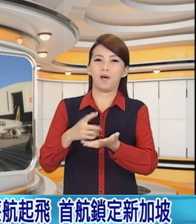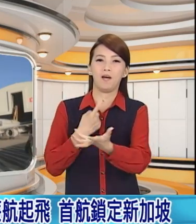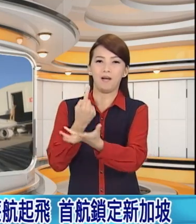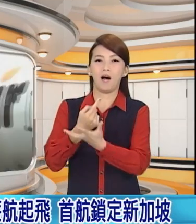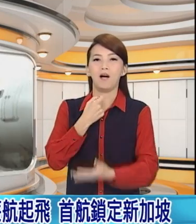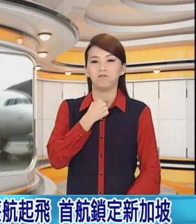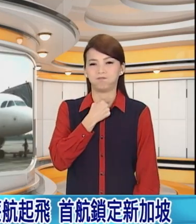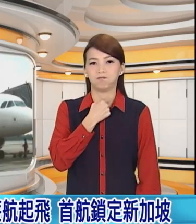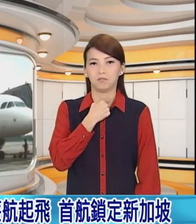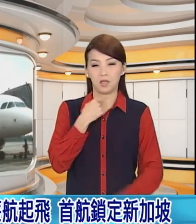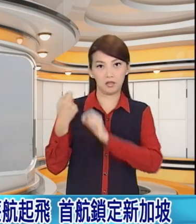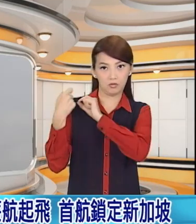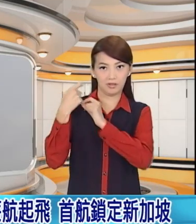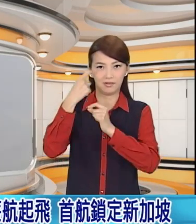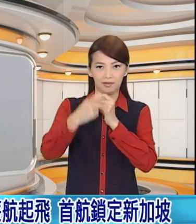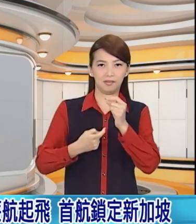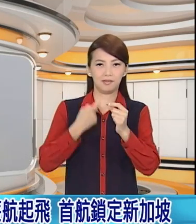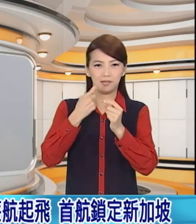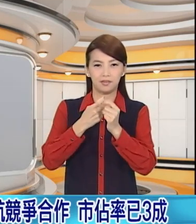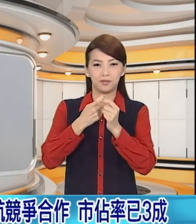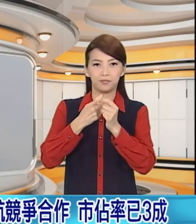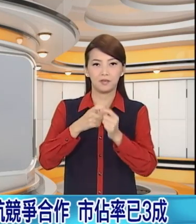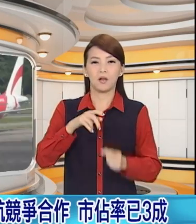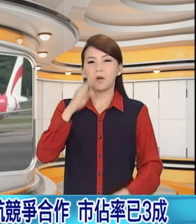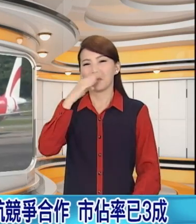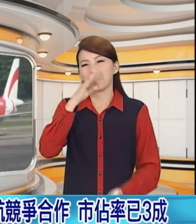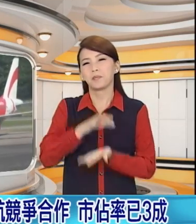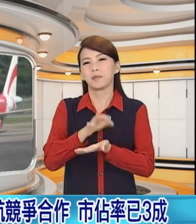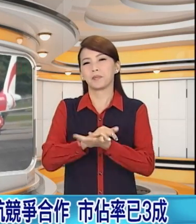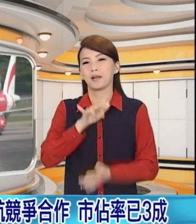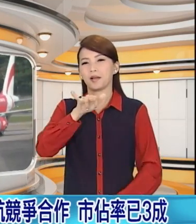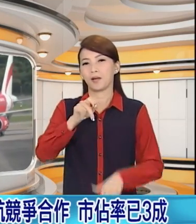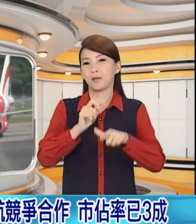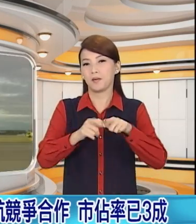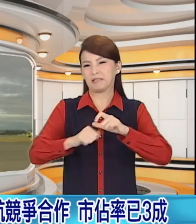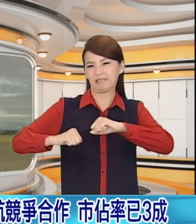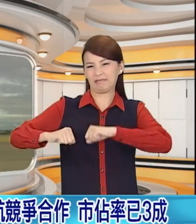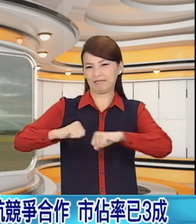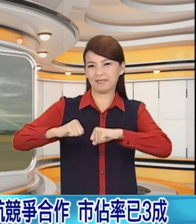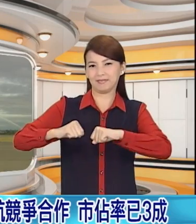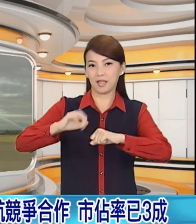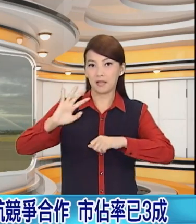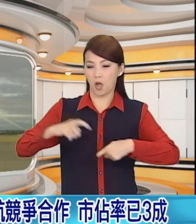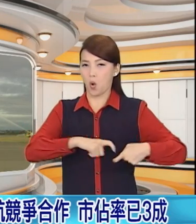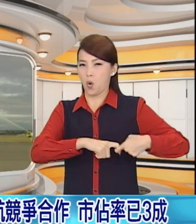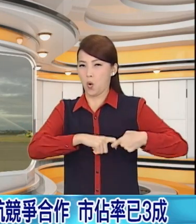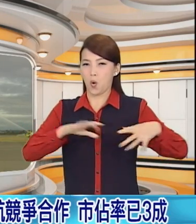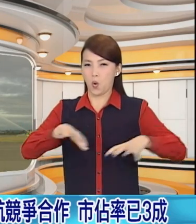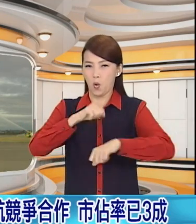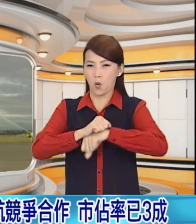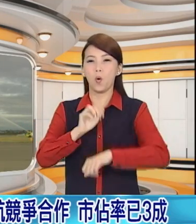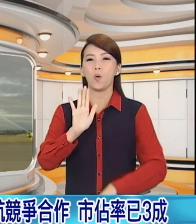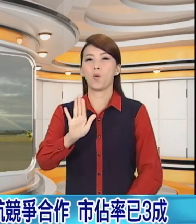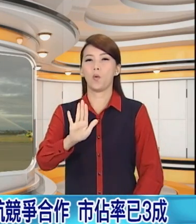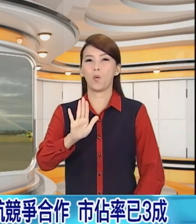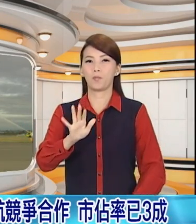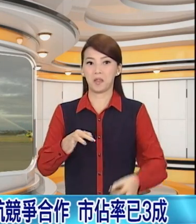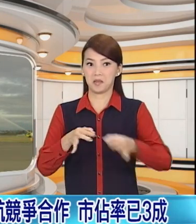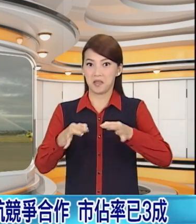非常成熟的市场。廉价航空公司近十年来以竞争又合作的模式，把航空